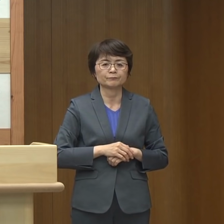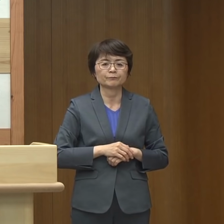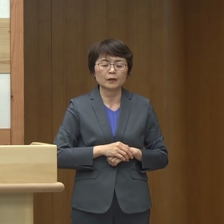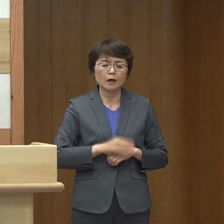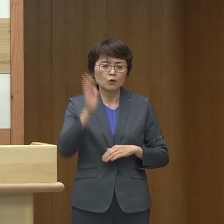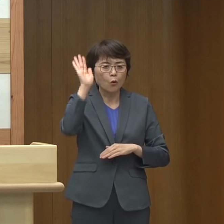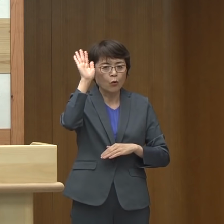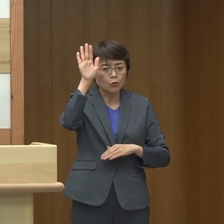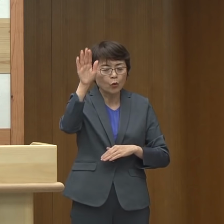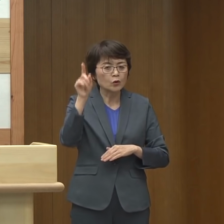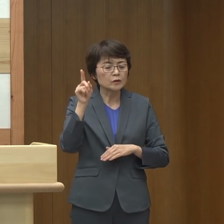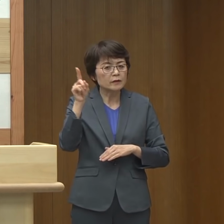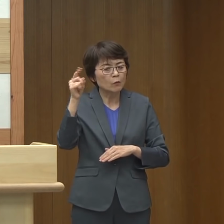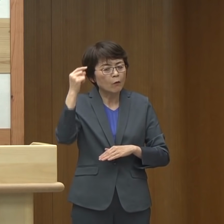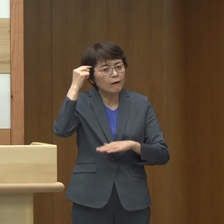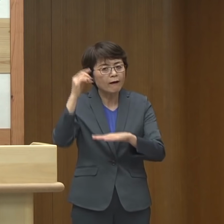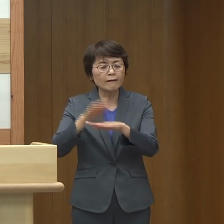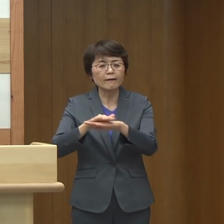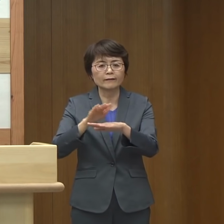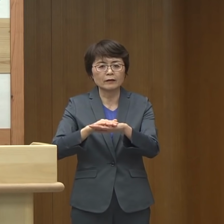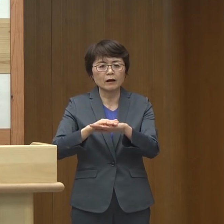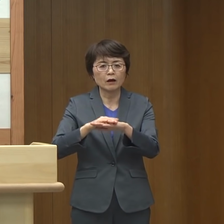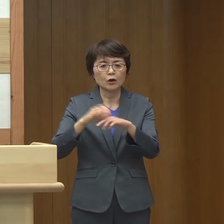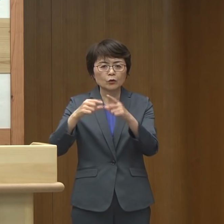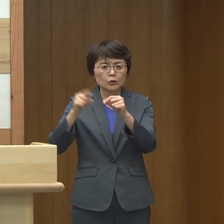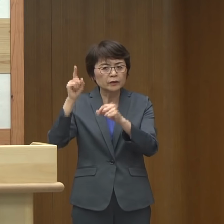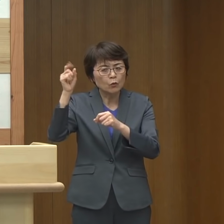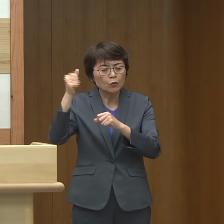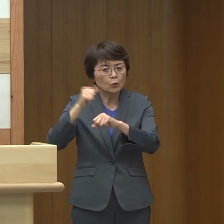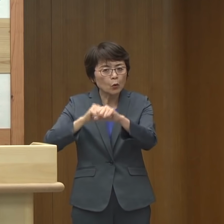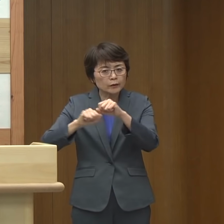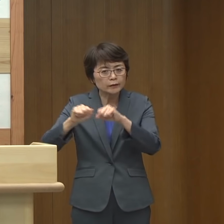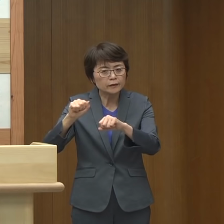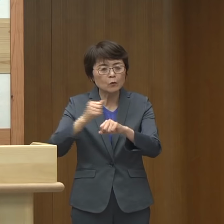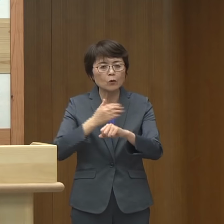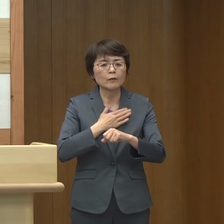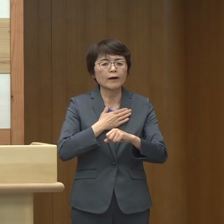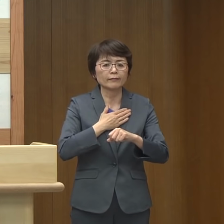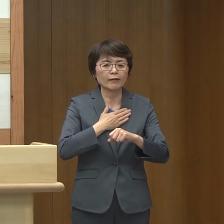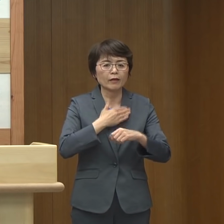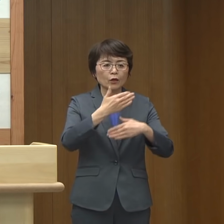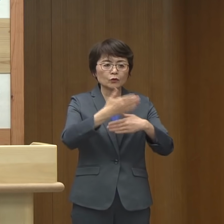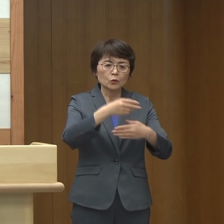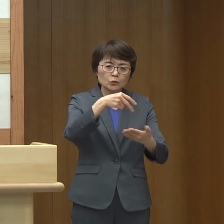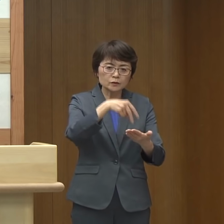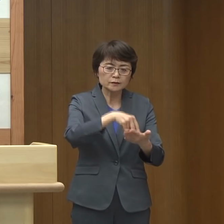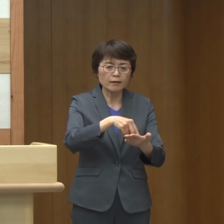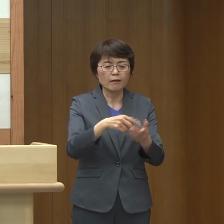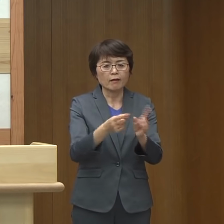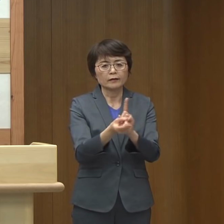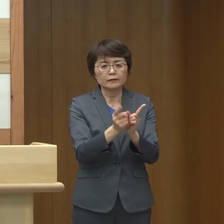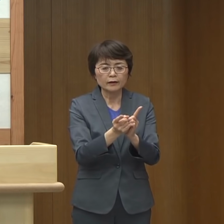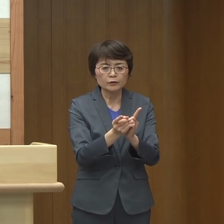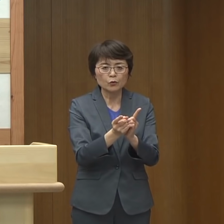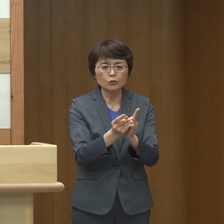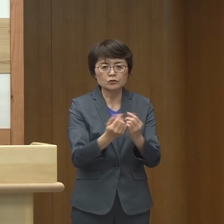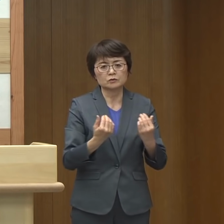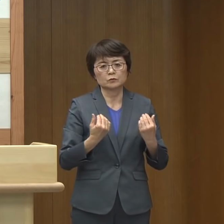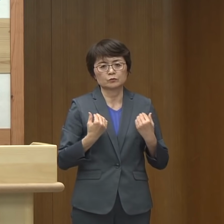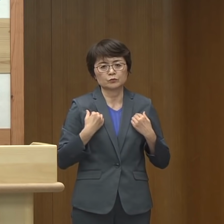後専門家の見解や国の動き等も踏まえて、どうといたしまして対応すべき点もあ